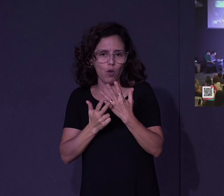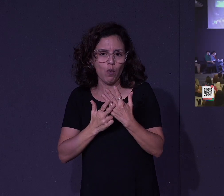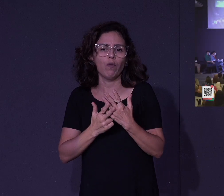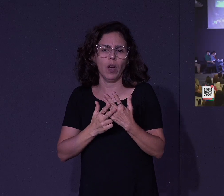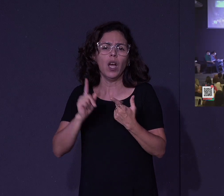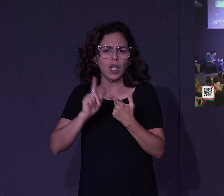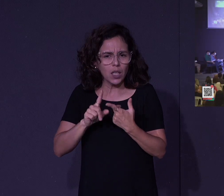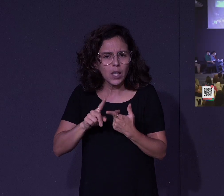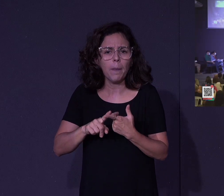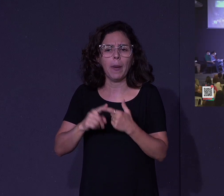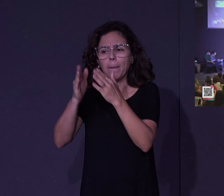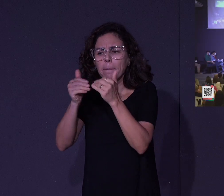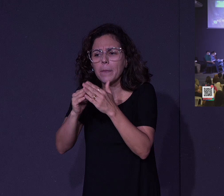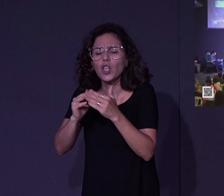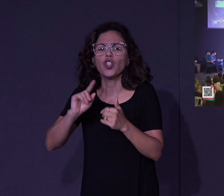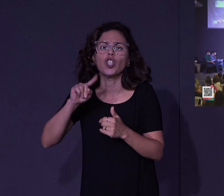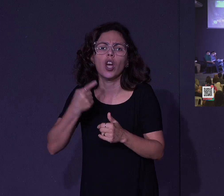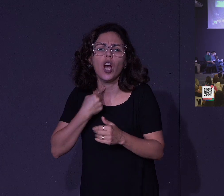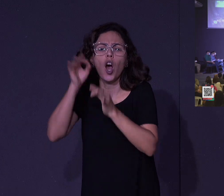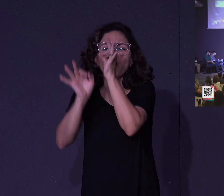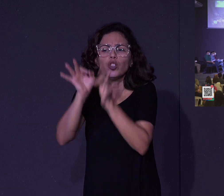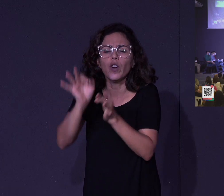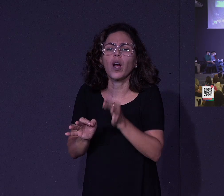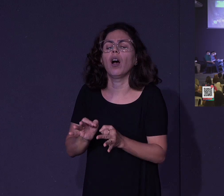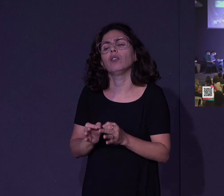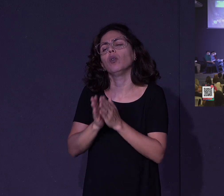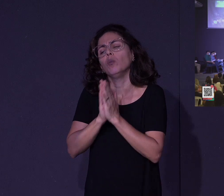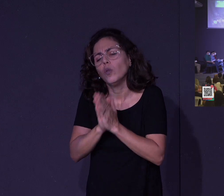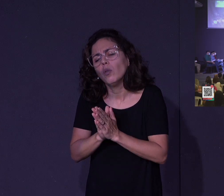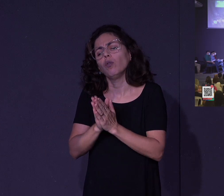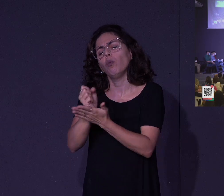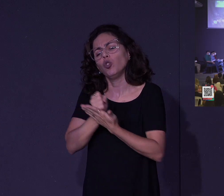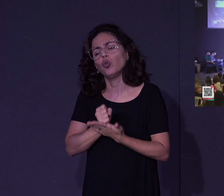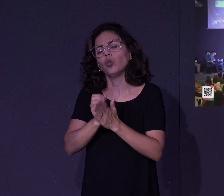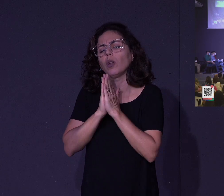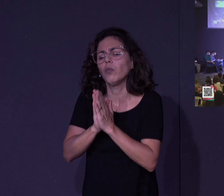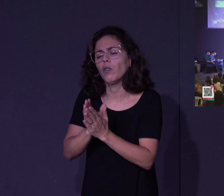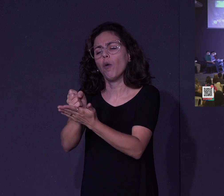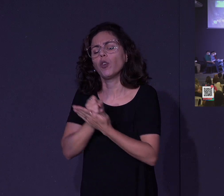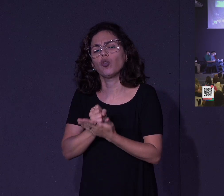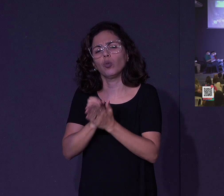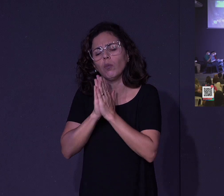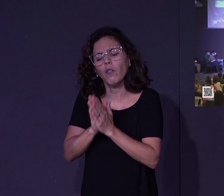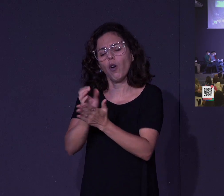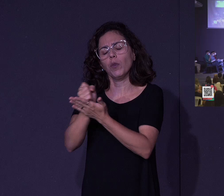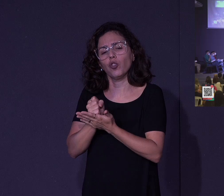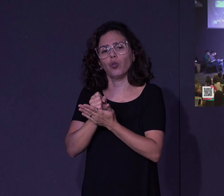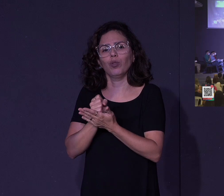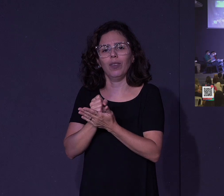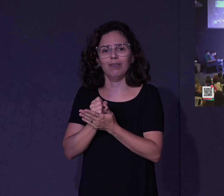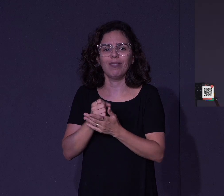Ela estava indo enterrar o seu filho único, porque seu marido já havia morrido, e a partir dali ela estava